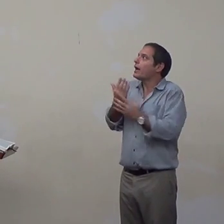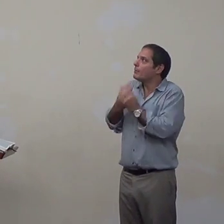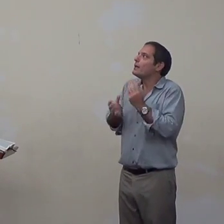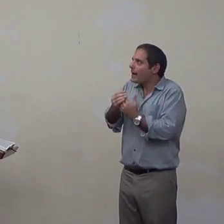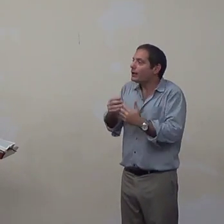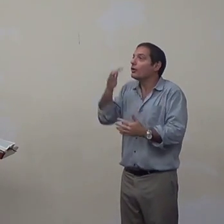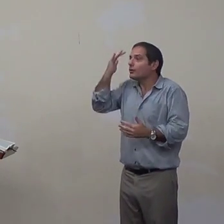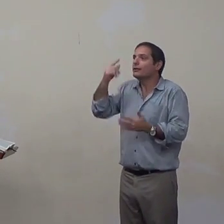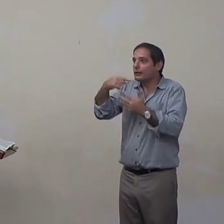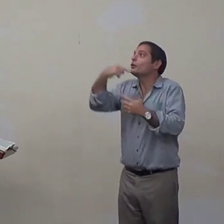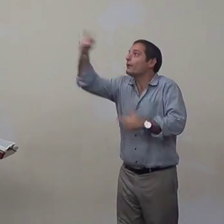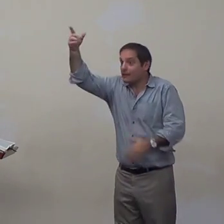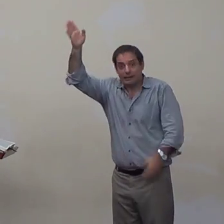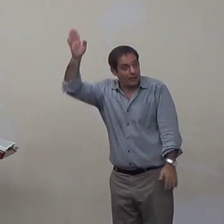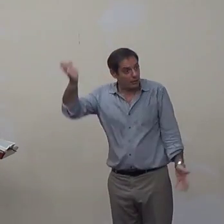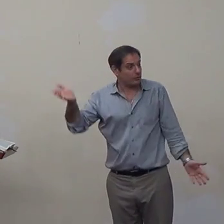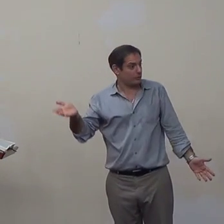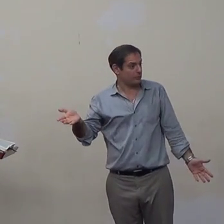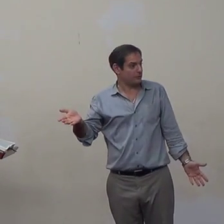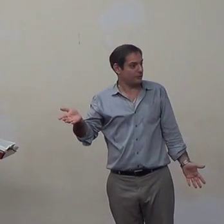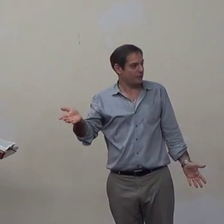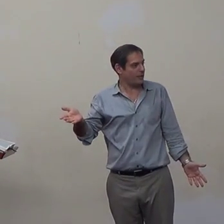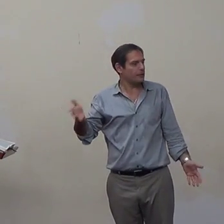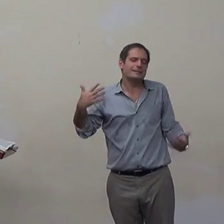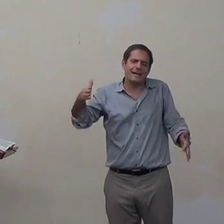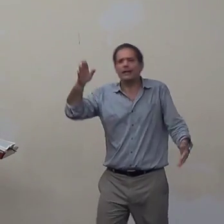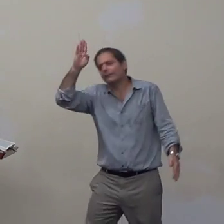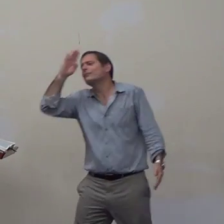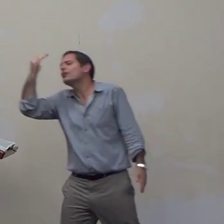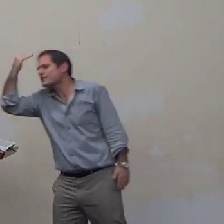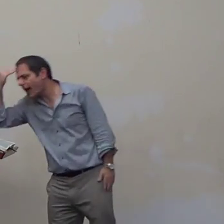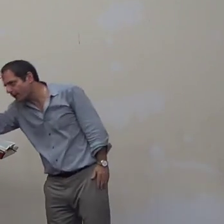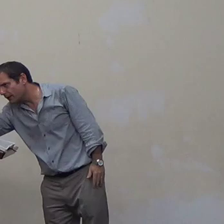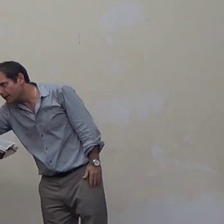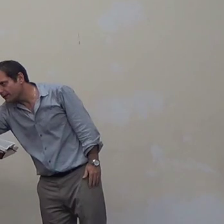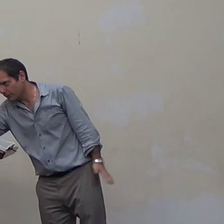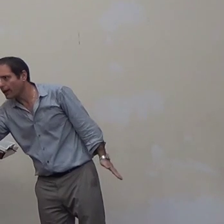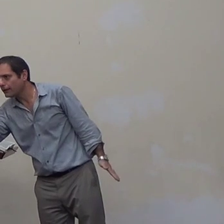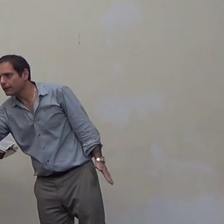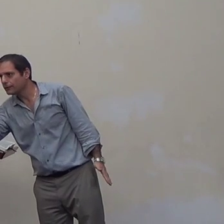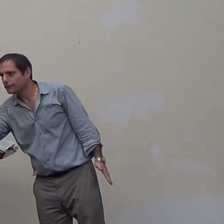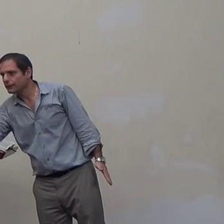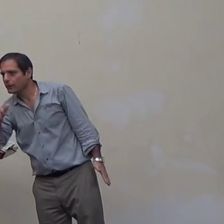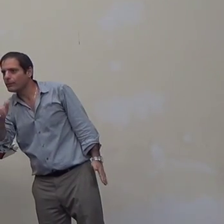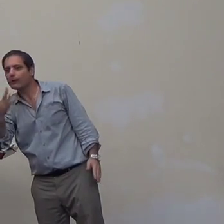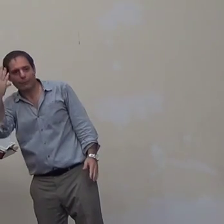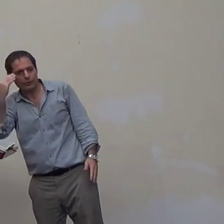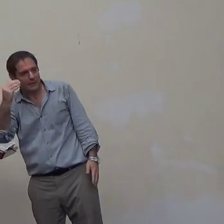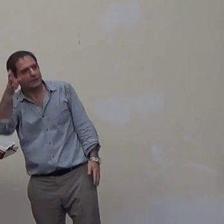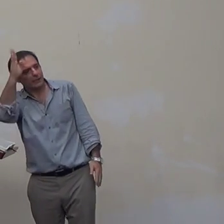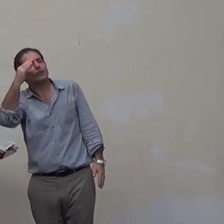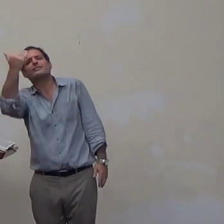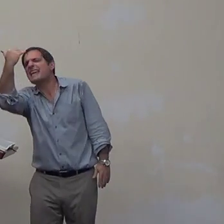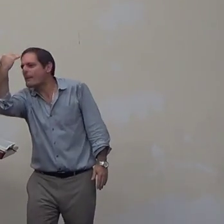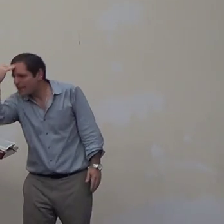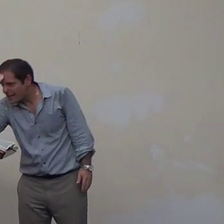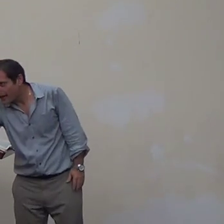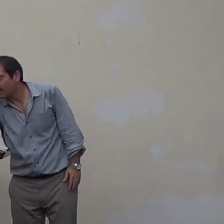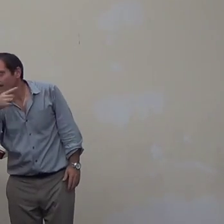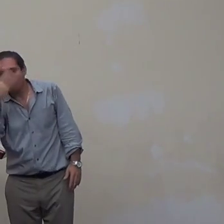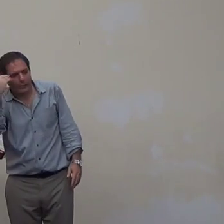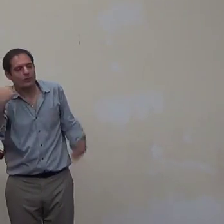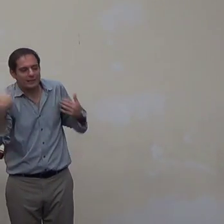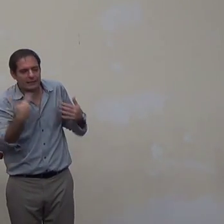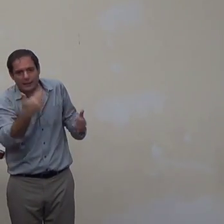Yo tengo en mis manos... ¿Tú le vas a decir a Dios? ¿Okay? Ya, Dios sabe. ¿Okay? Lo mismo que Moisés. Dios